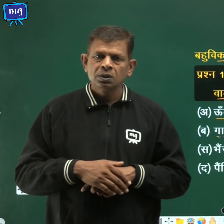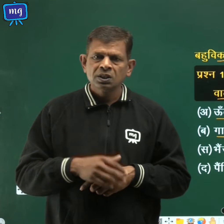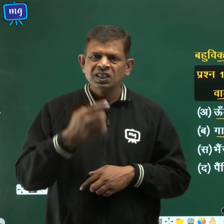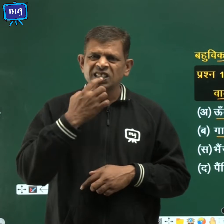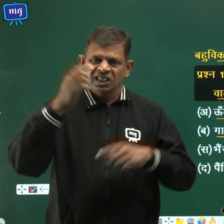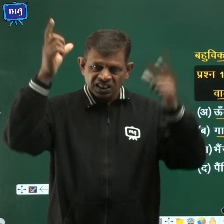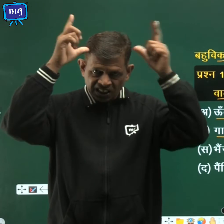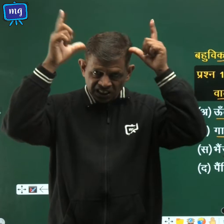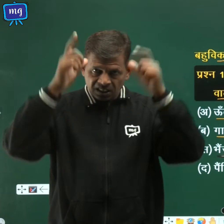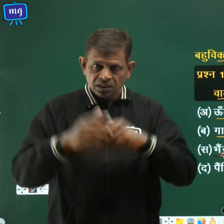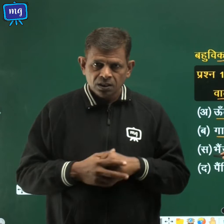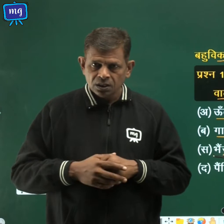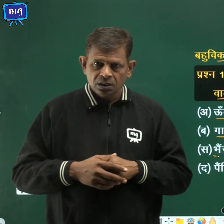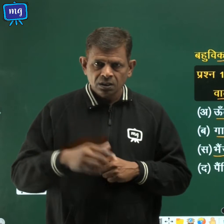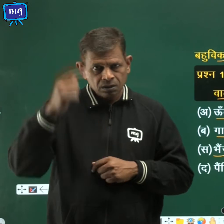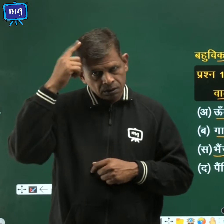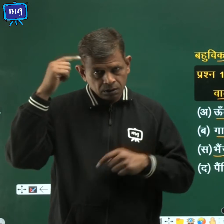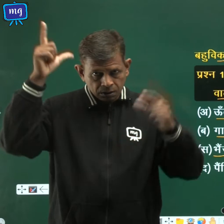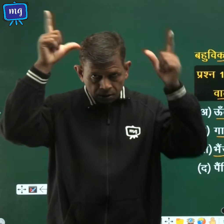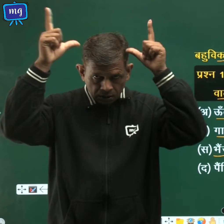गाय, भैंस,